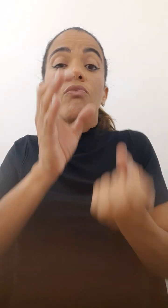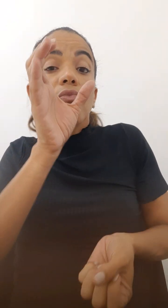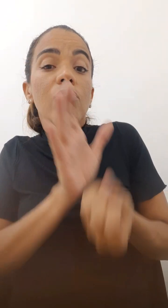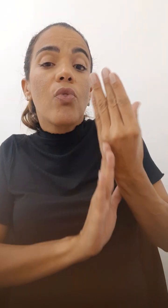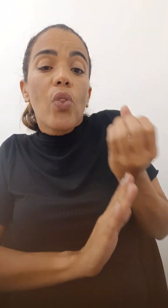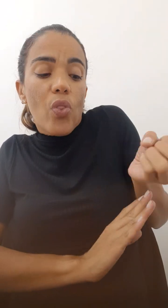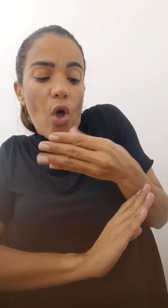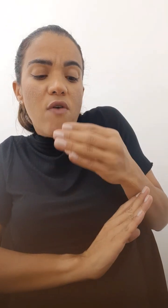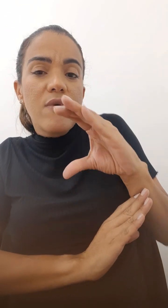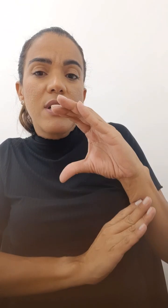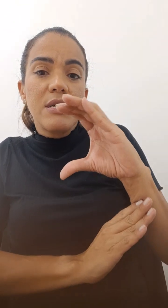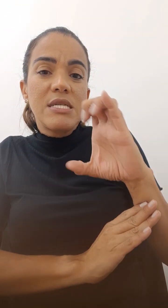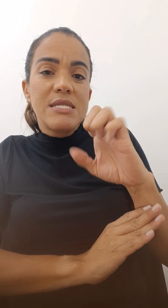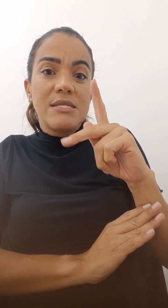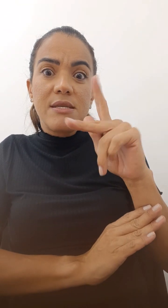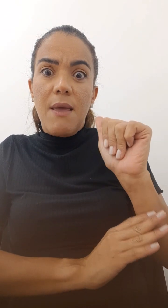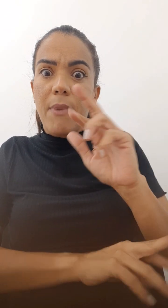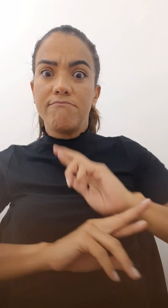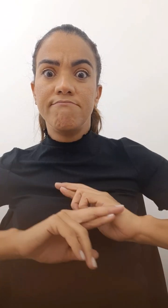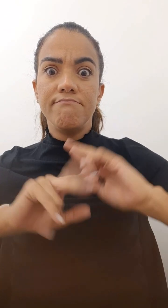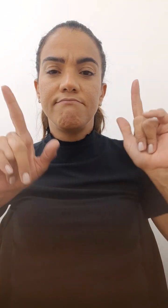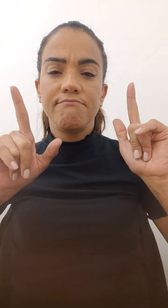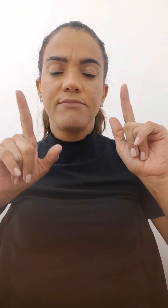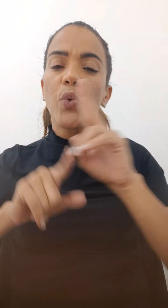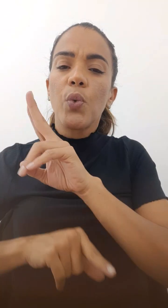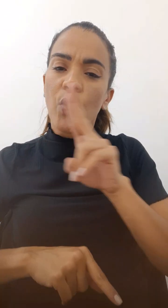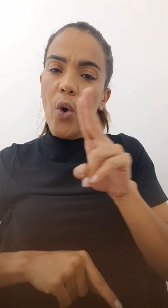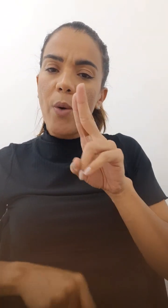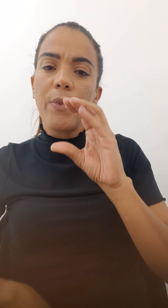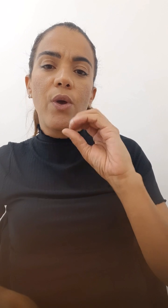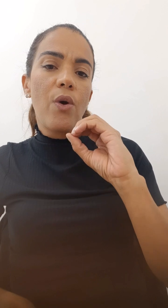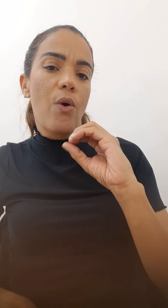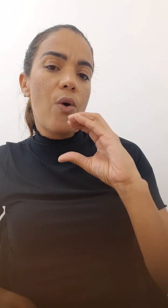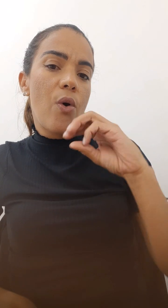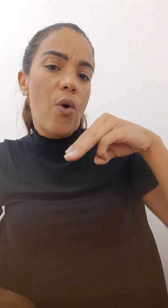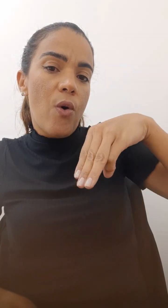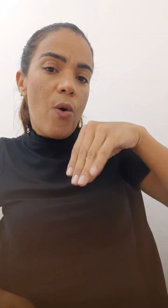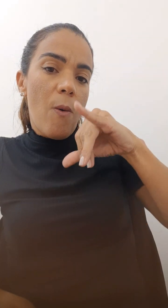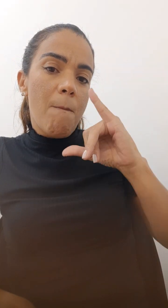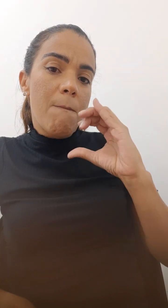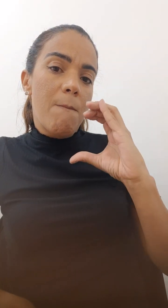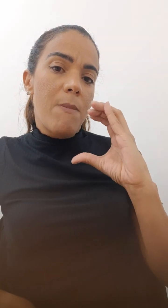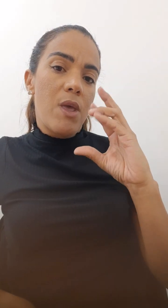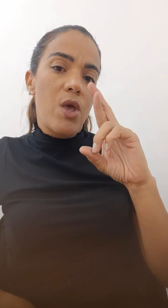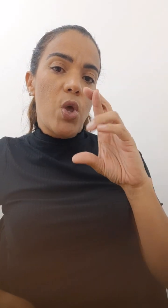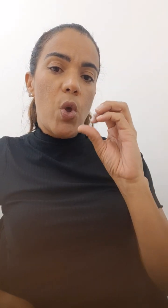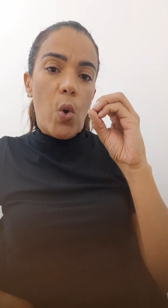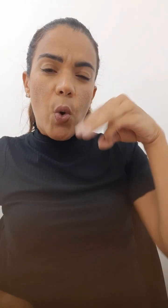período, quando deu-se origem a uma cepa totalmente diferente, que passamos a chamar de Ômicron.